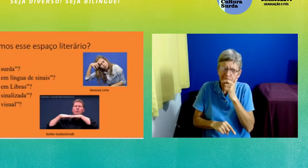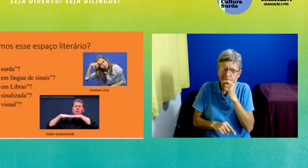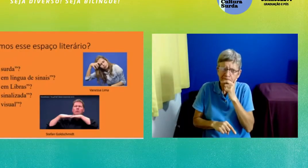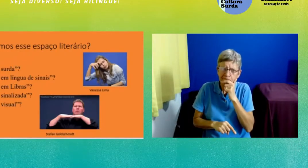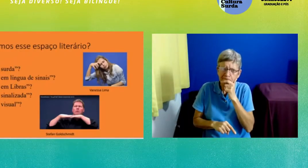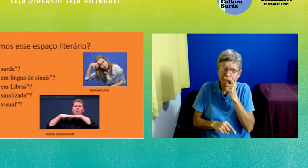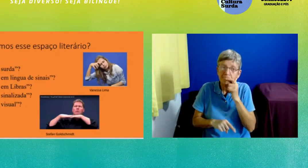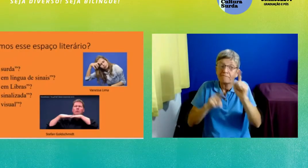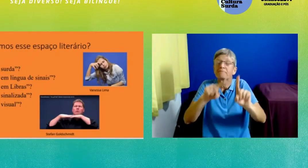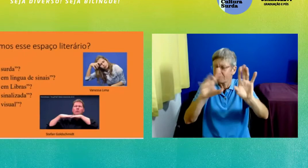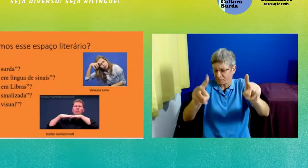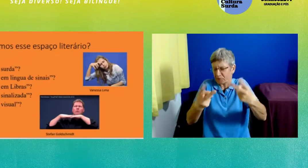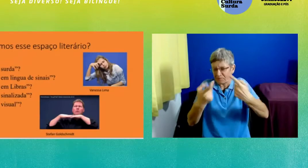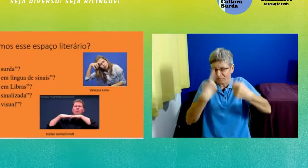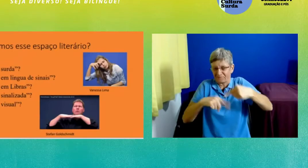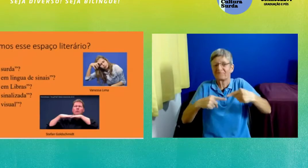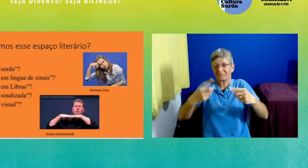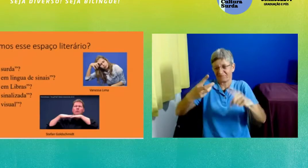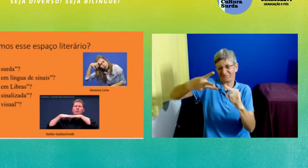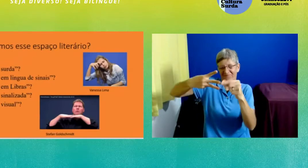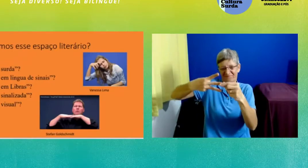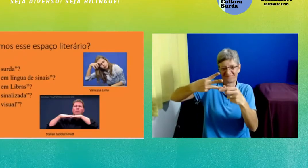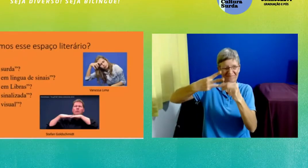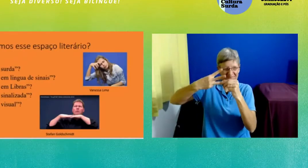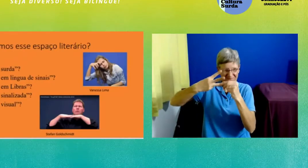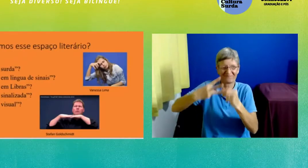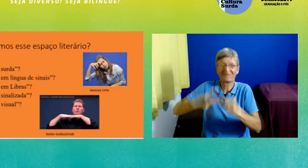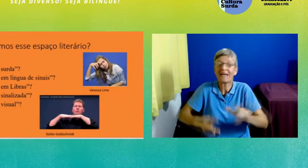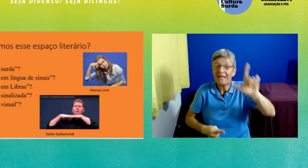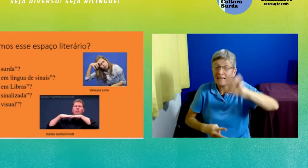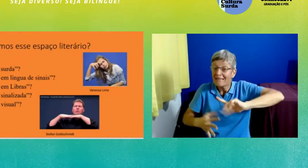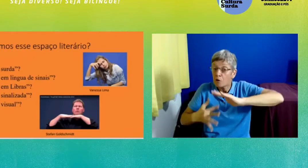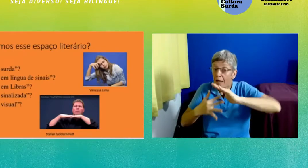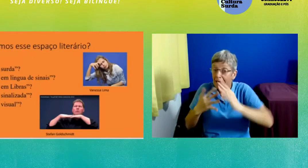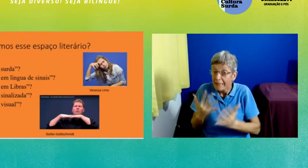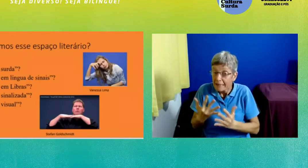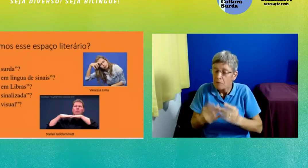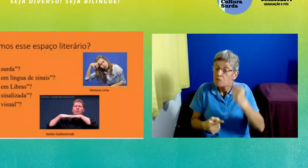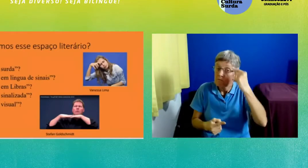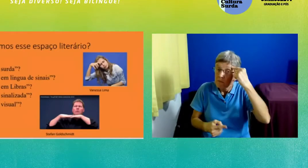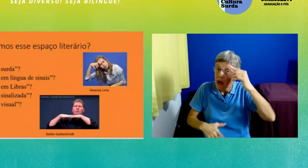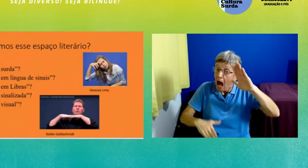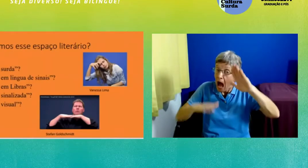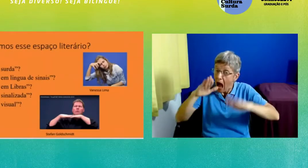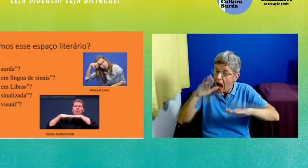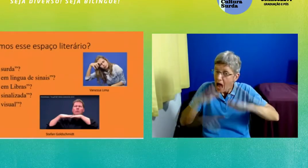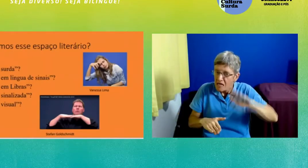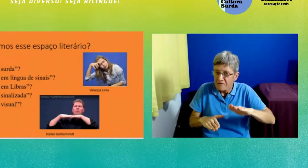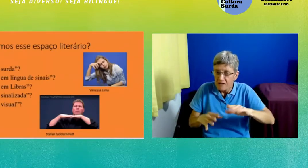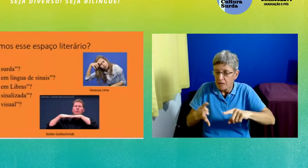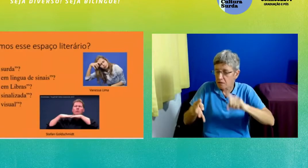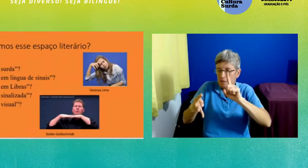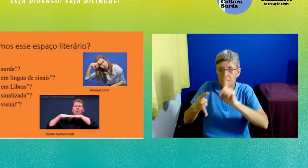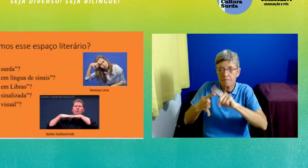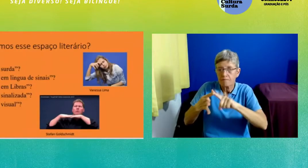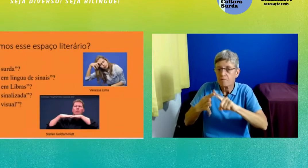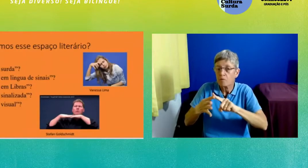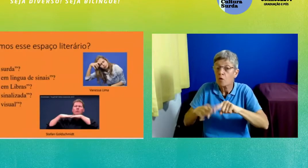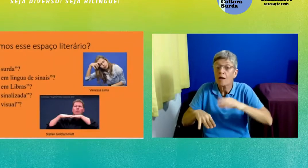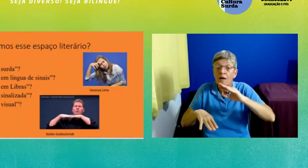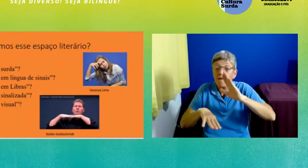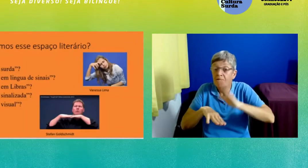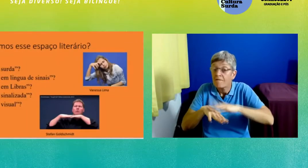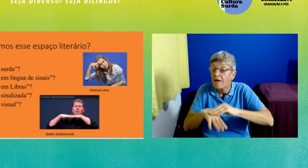Também é preciso pensar, voltando ao terceiro ponto, a literatura em Libras, às